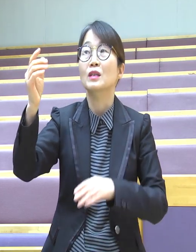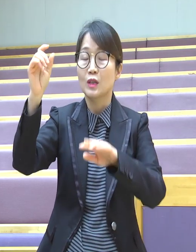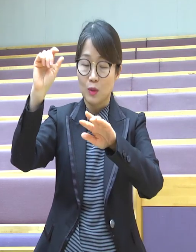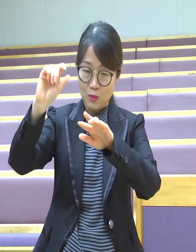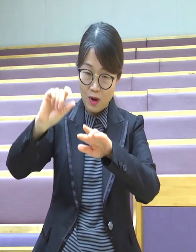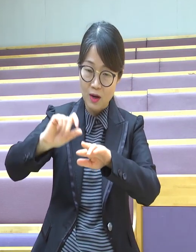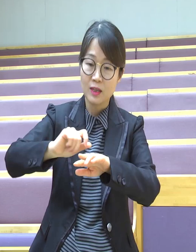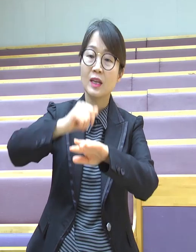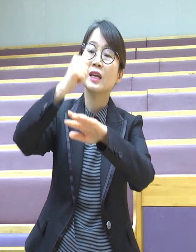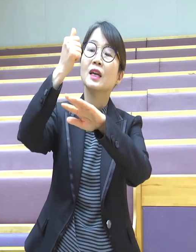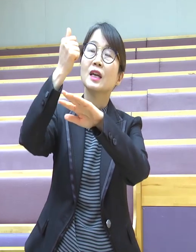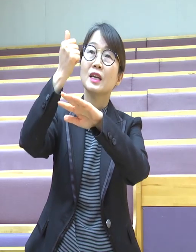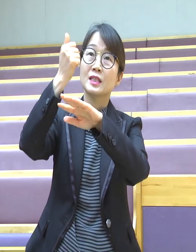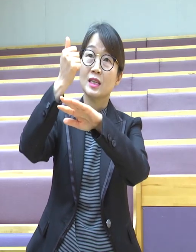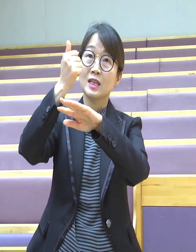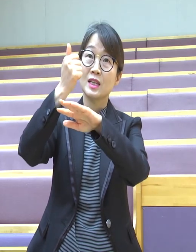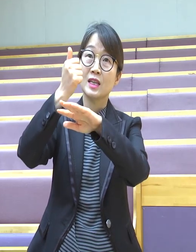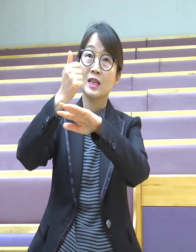송축하리이다.